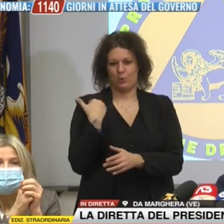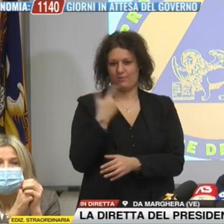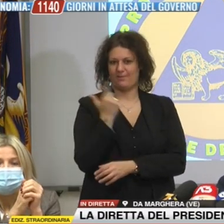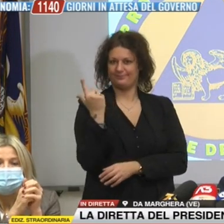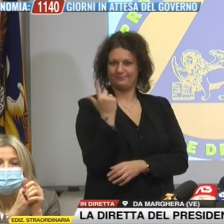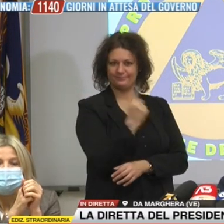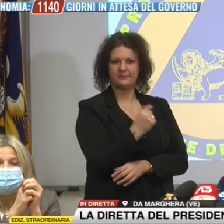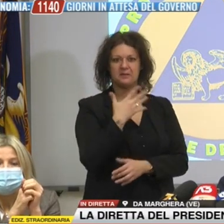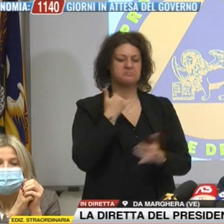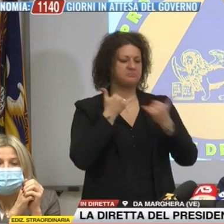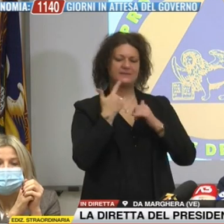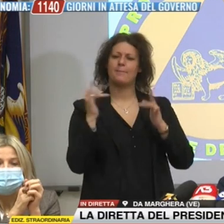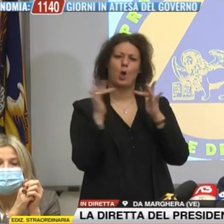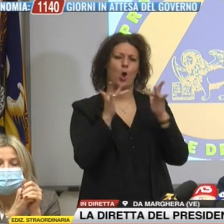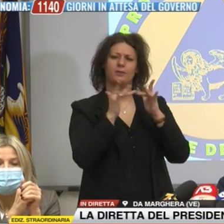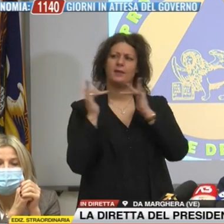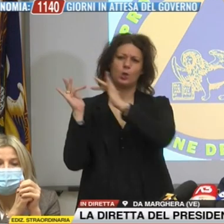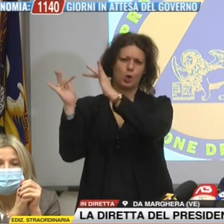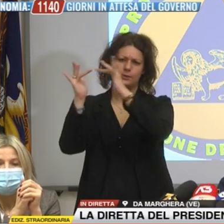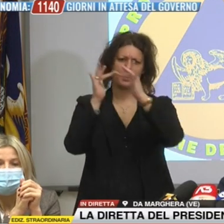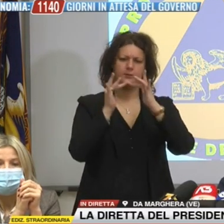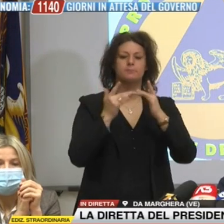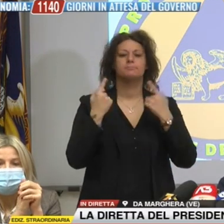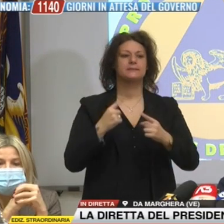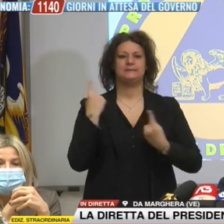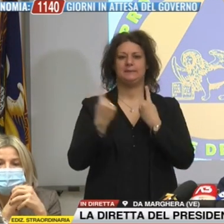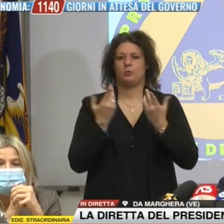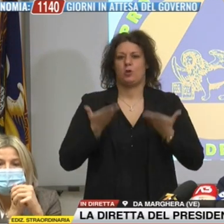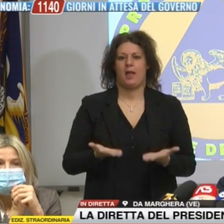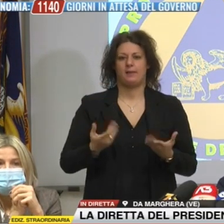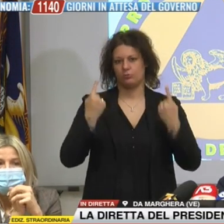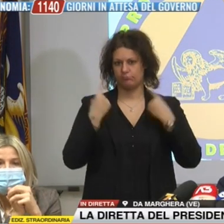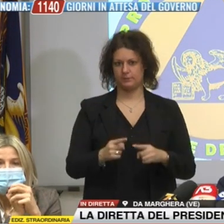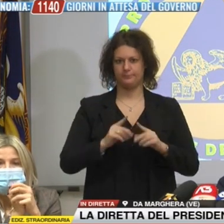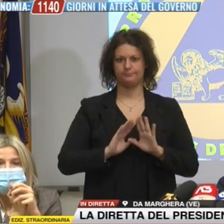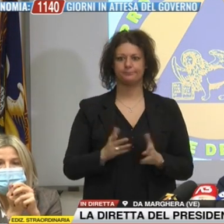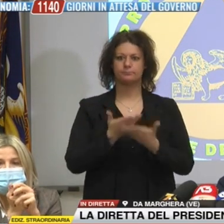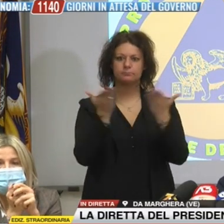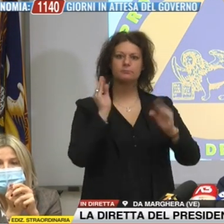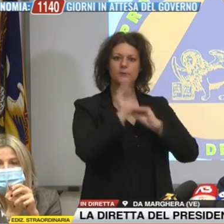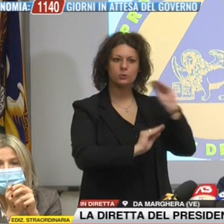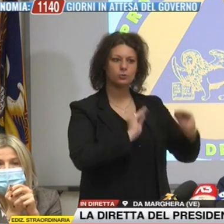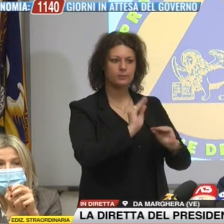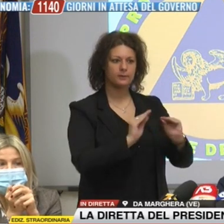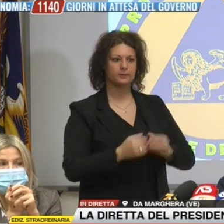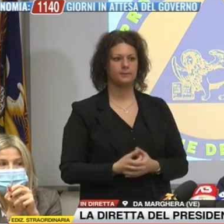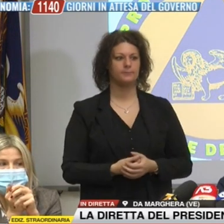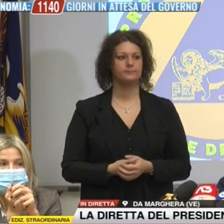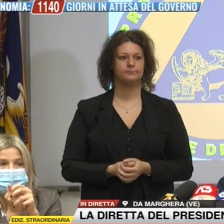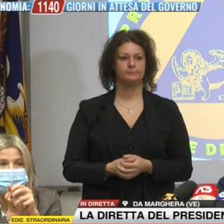e quindi questa è la situazione attuale. Chi ha domande, per cortesia?